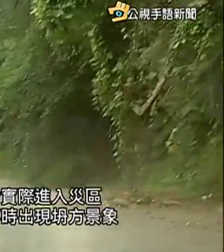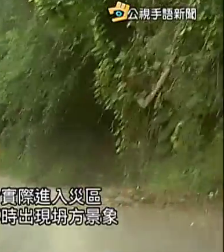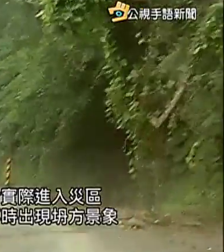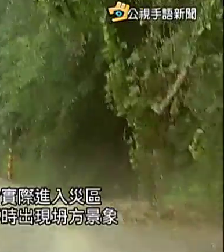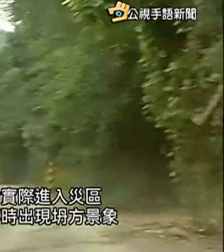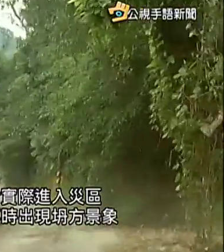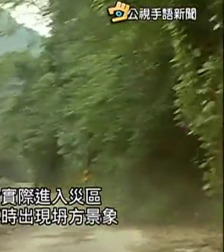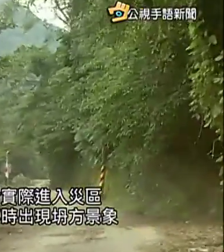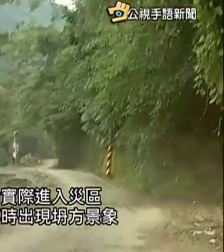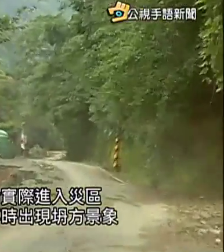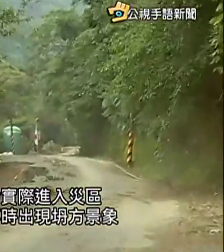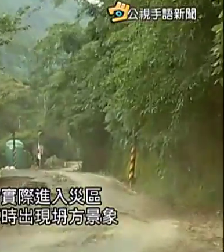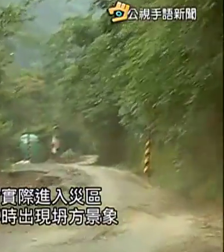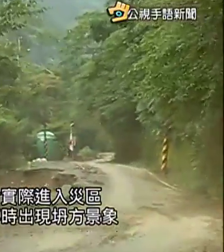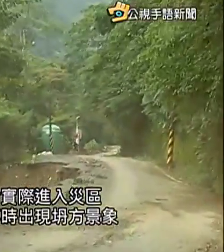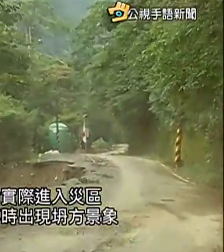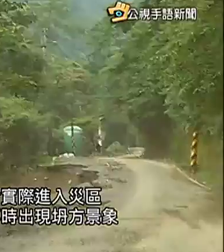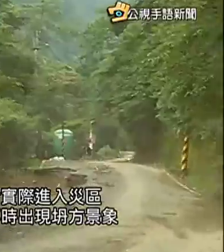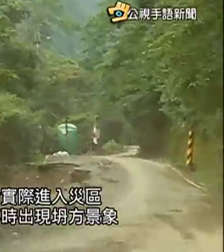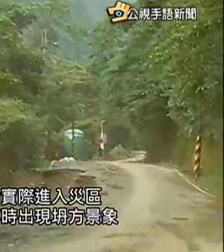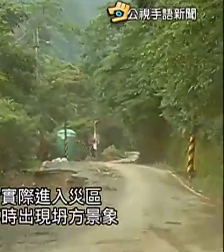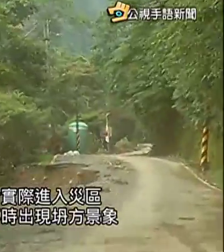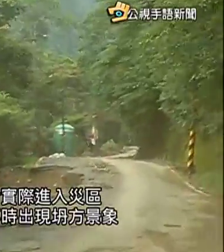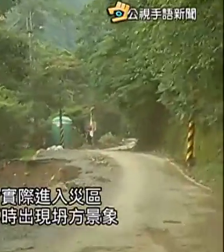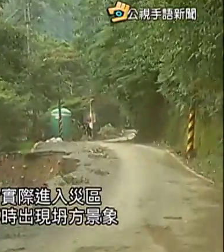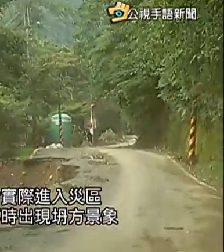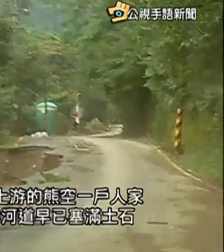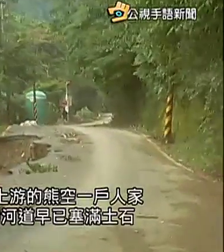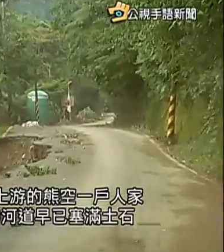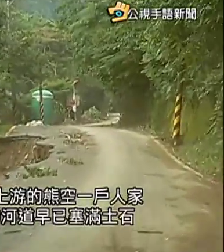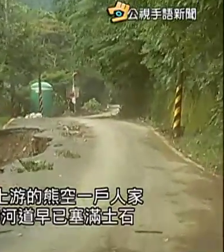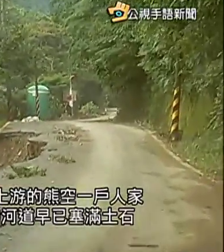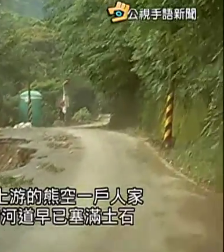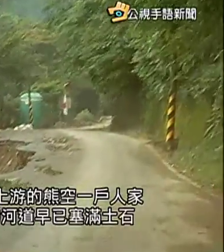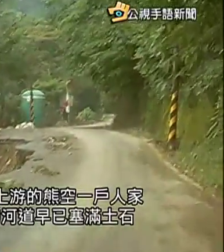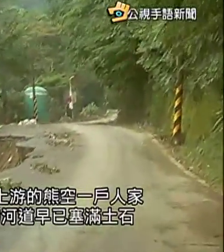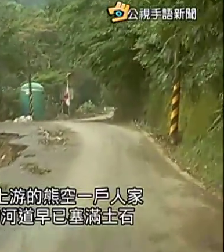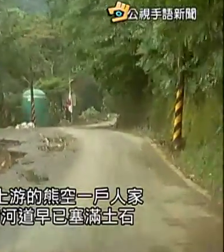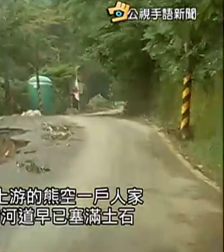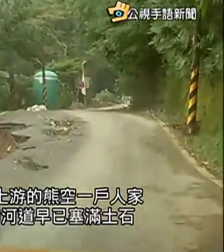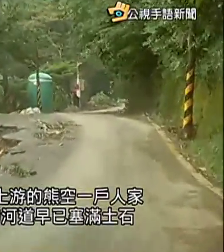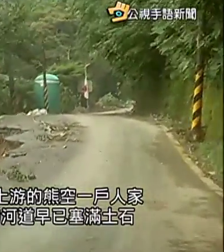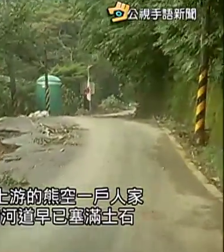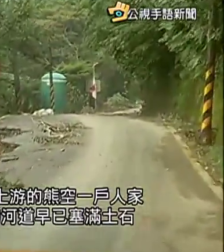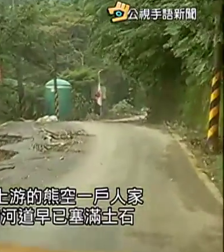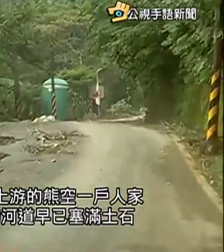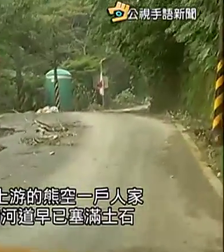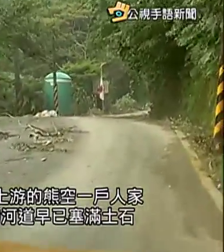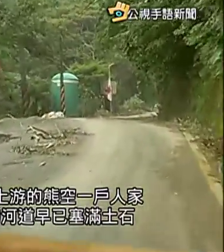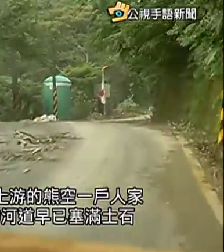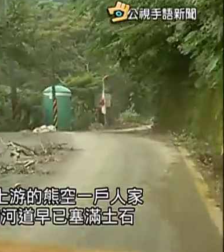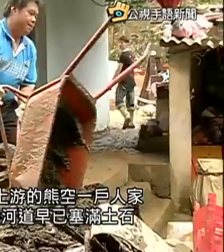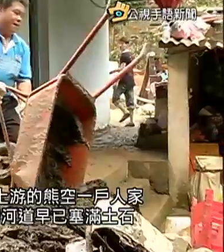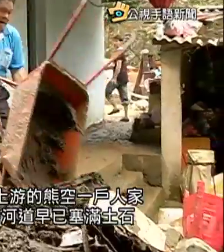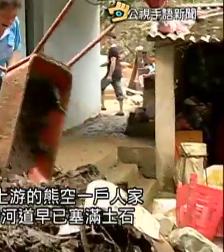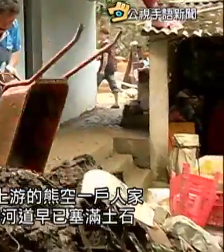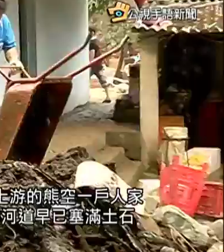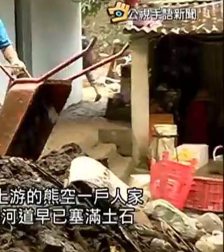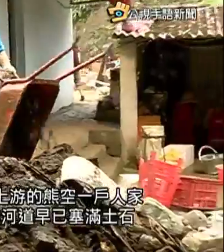入灾区，沿途不时出现坍方景象，尤其到在上游的熊空一户人家，住家旁的河道早已塞满